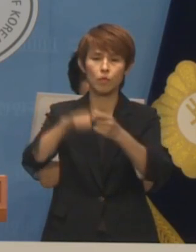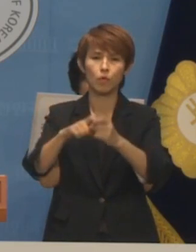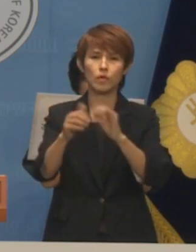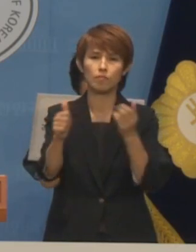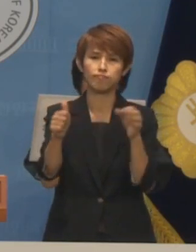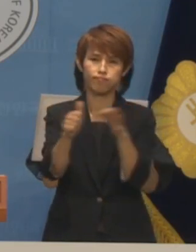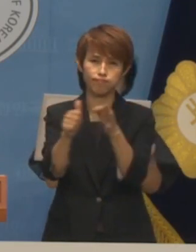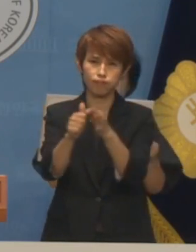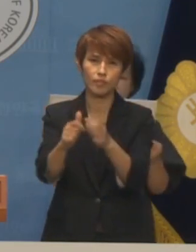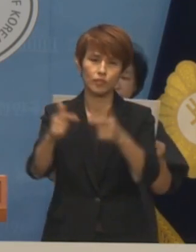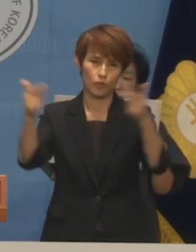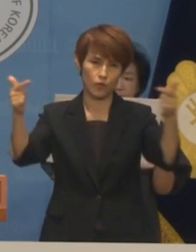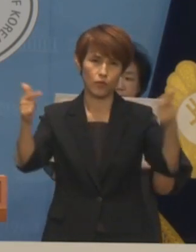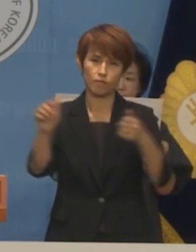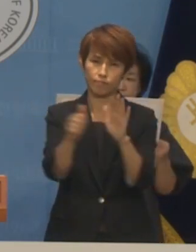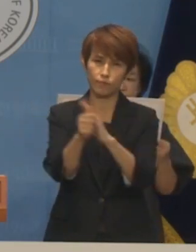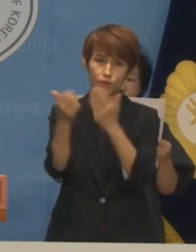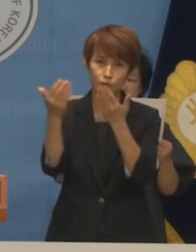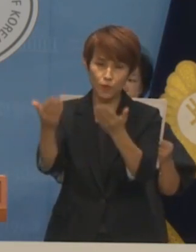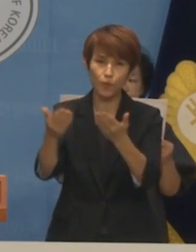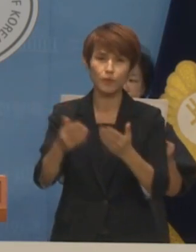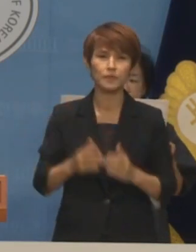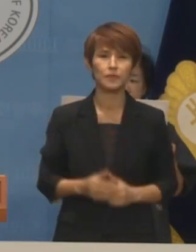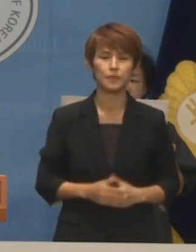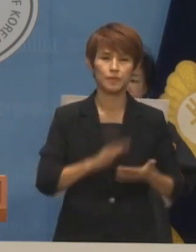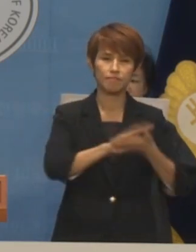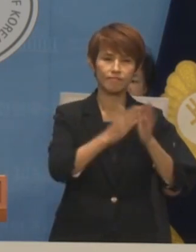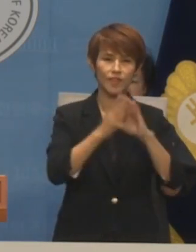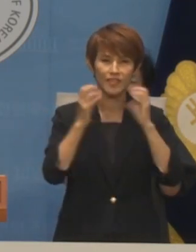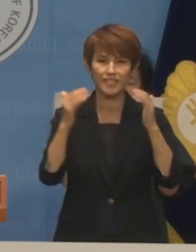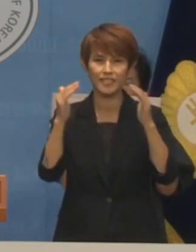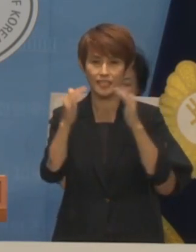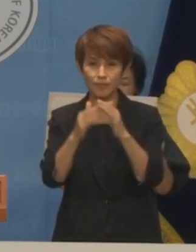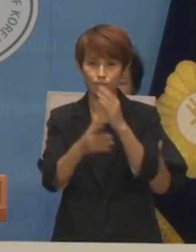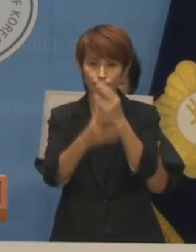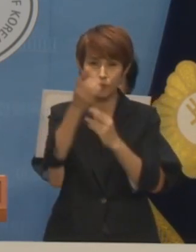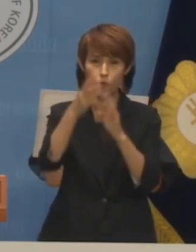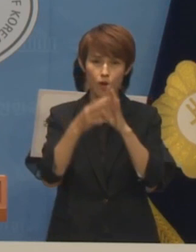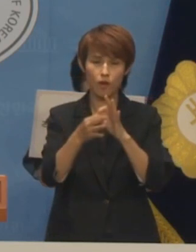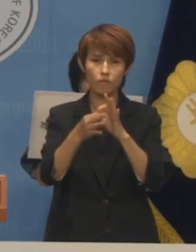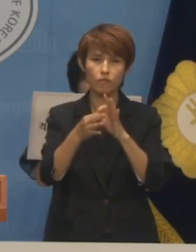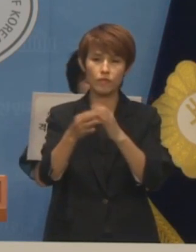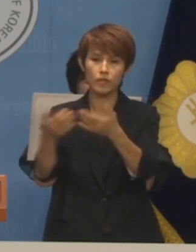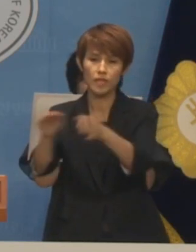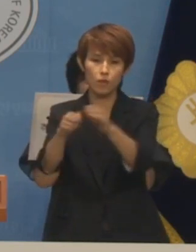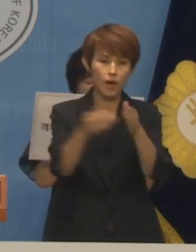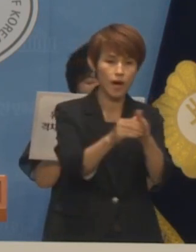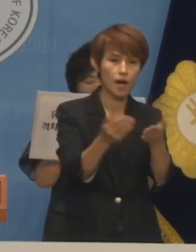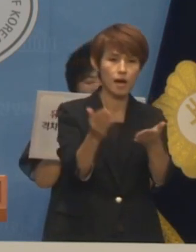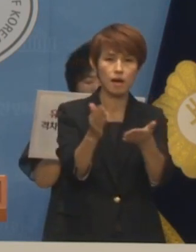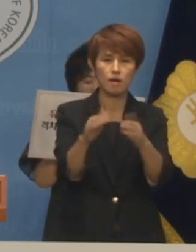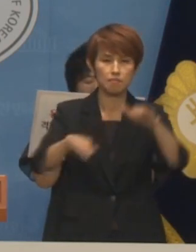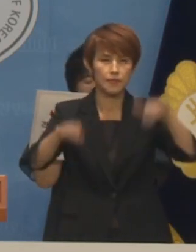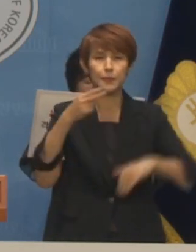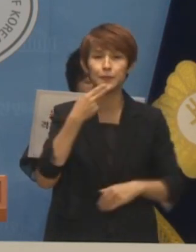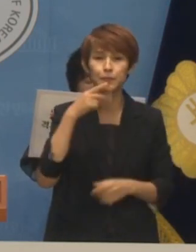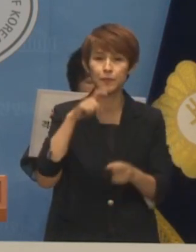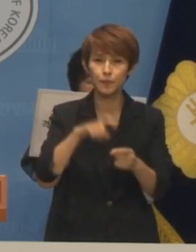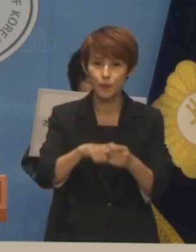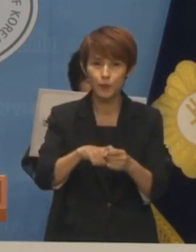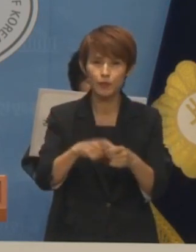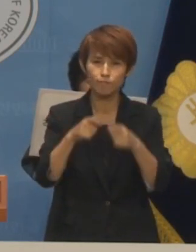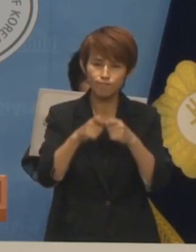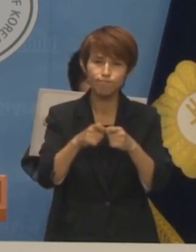개선 대책 등 유보 통합에 따른 기관별 격차가 발생하지 않도록